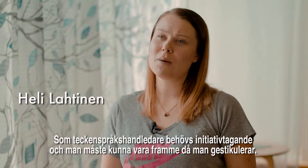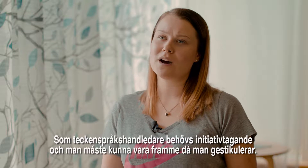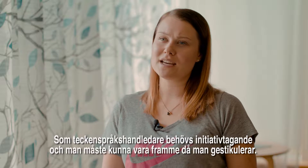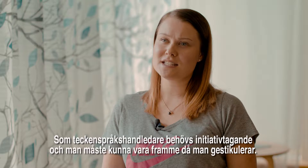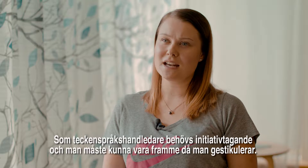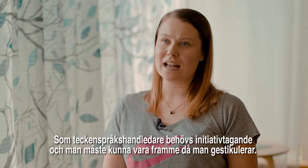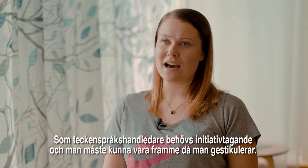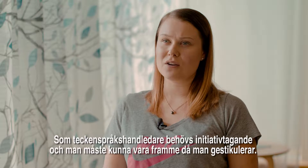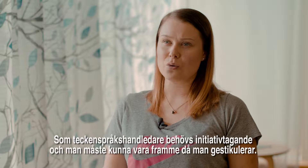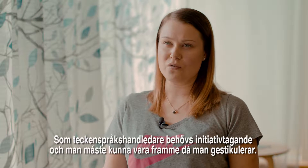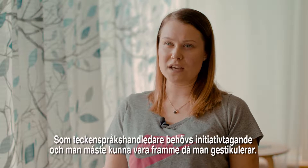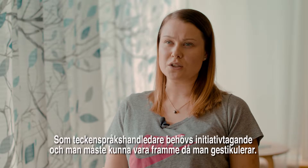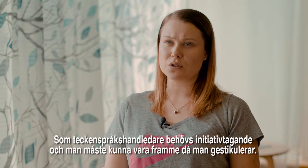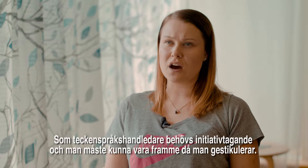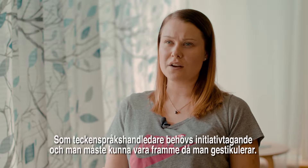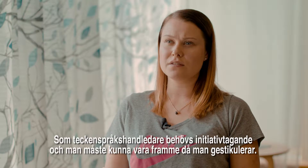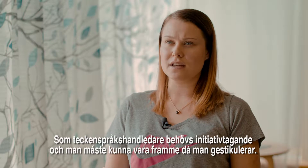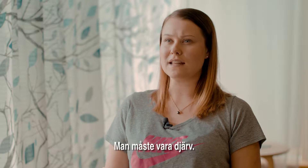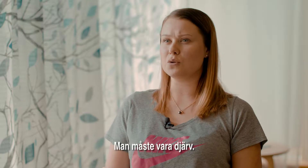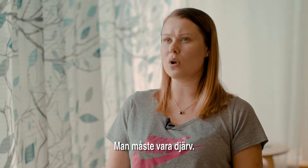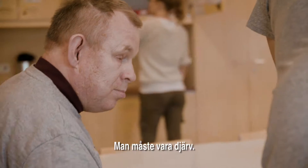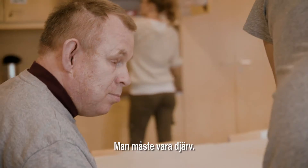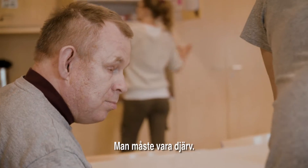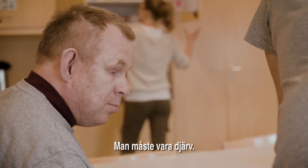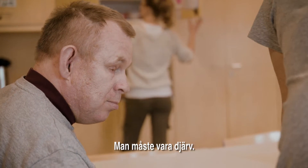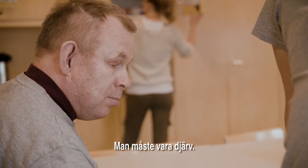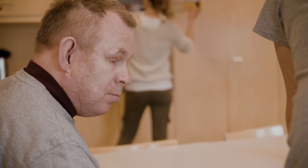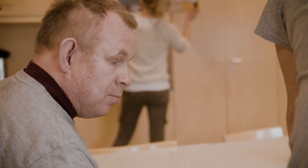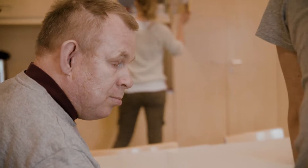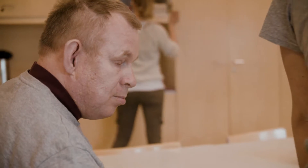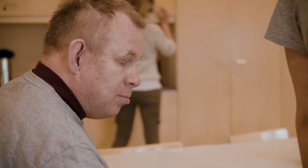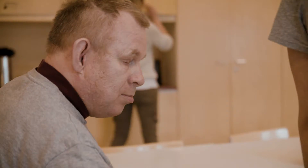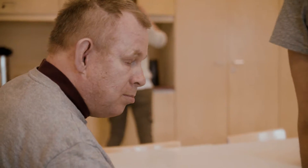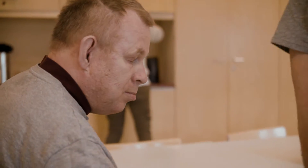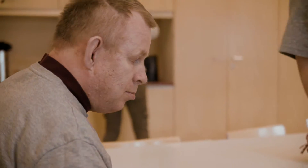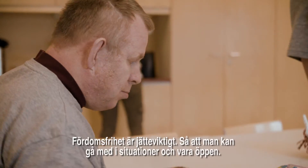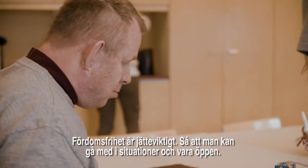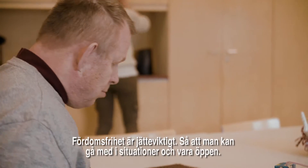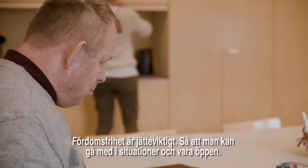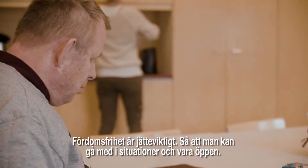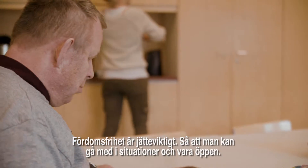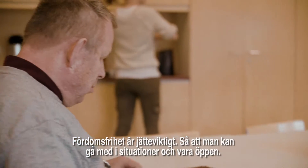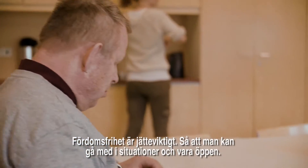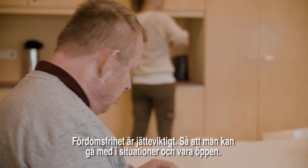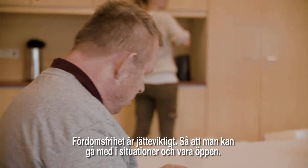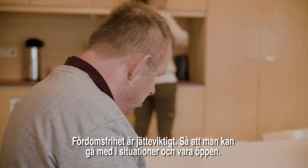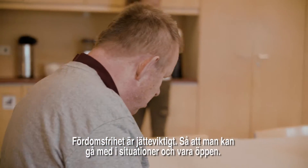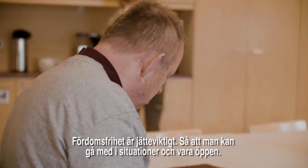olemaan esillä, kun viitotaan, että täytyy olla uskalias. Ja sitten tietenkin semmoinen ennakkoluulottomuus